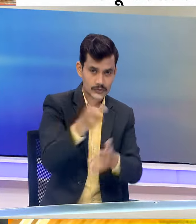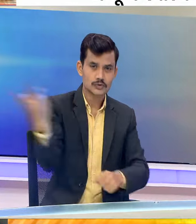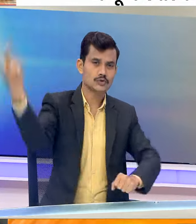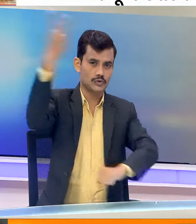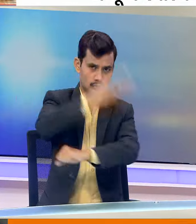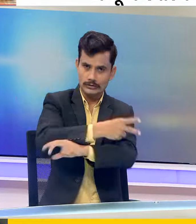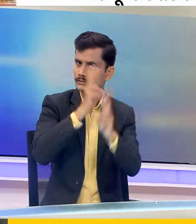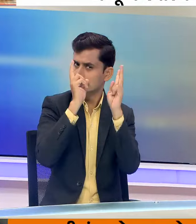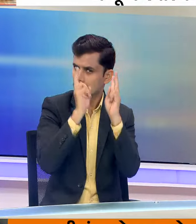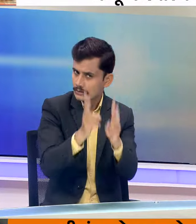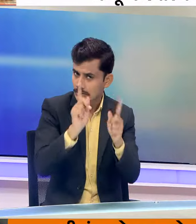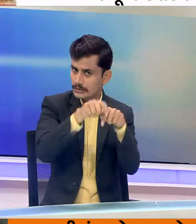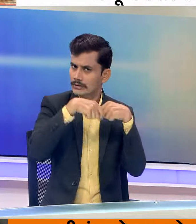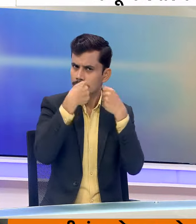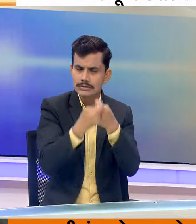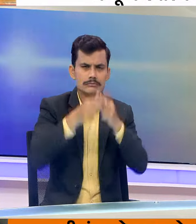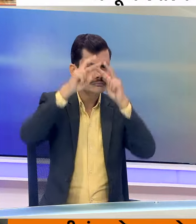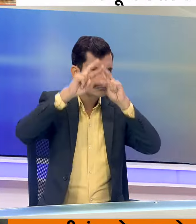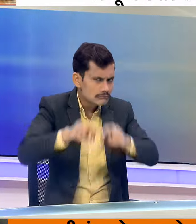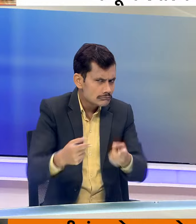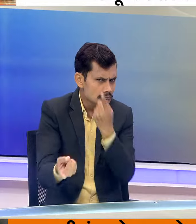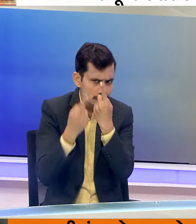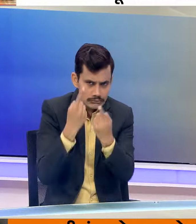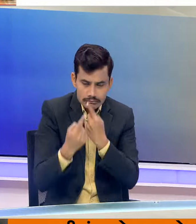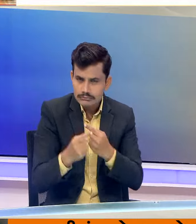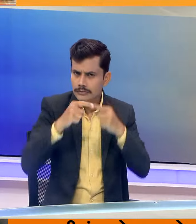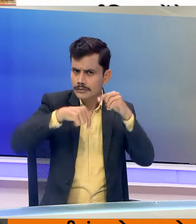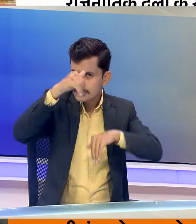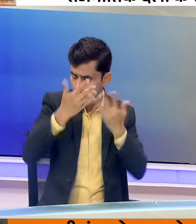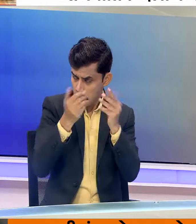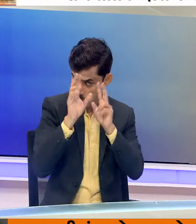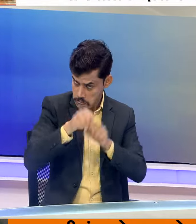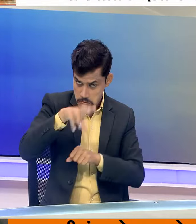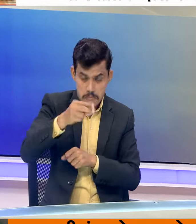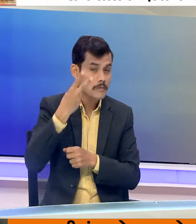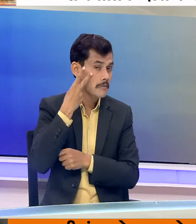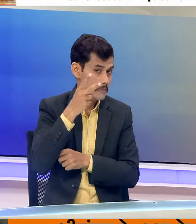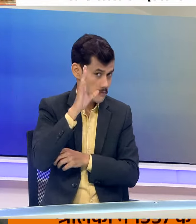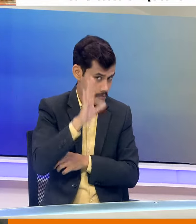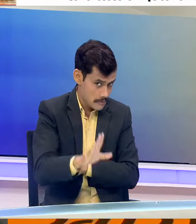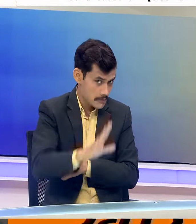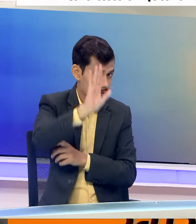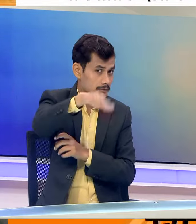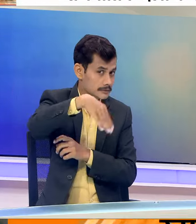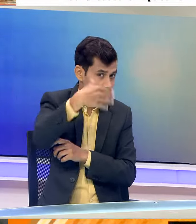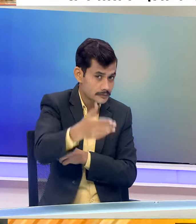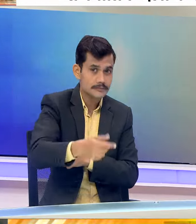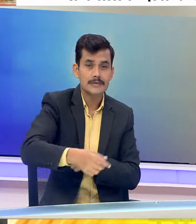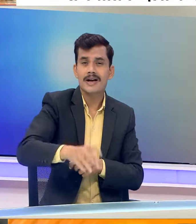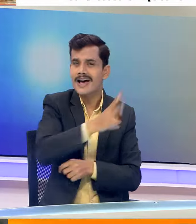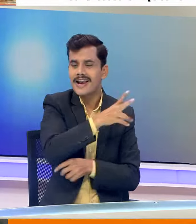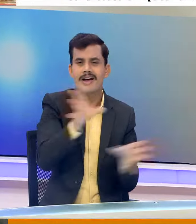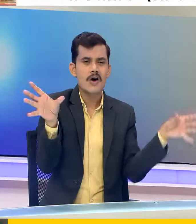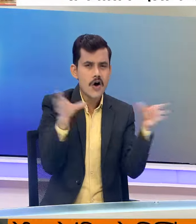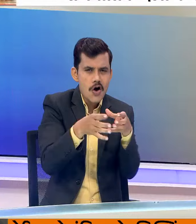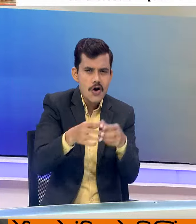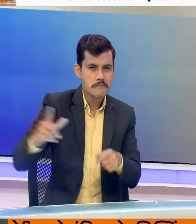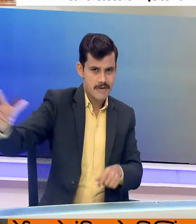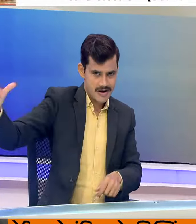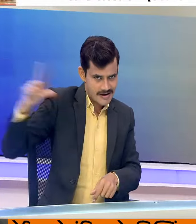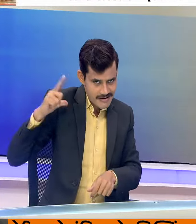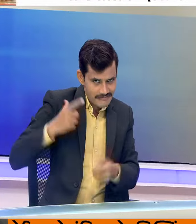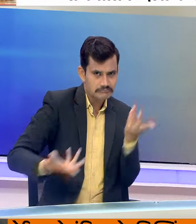रहेगी। यहां टीम चुनावों की तैयारियों की समीक्षा करेगी। इसके साथ ही आयोग के अधिकारी विभिन्न राजनीतिक दलों के नेताओं के साथ बैठक